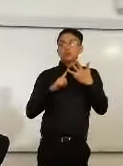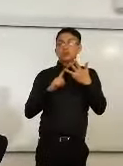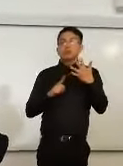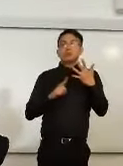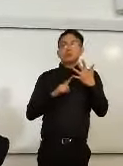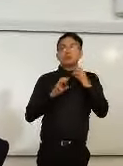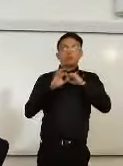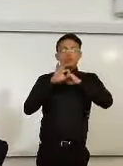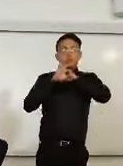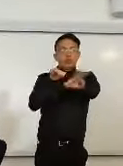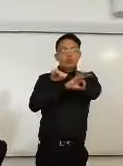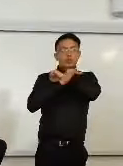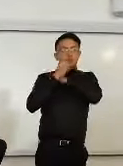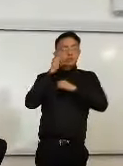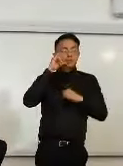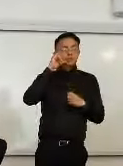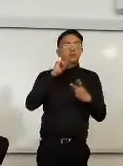psicosocial,